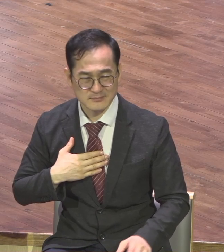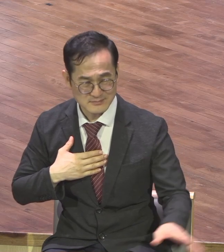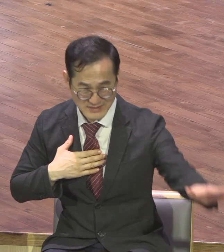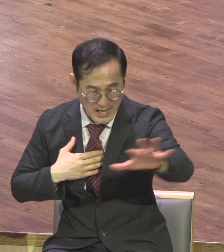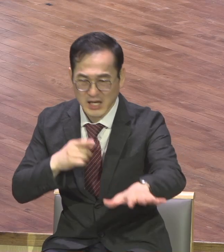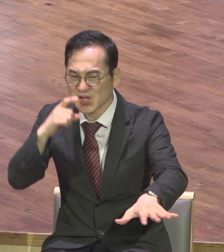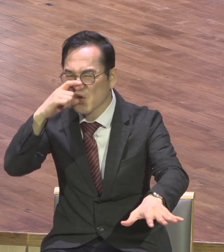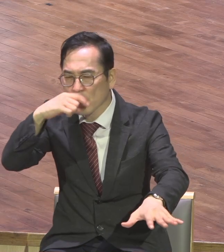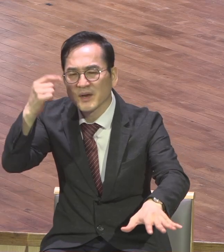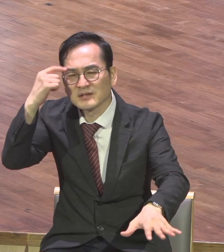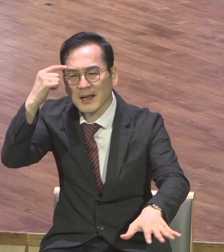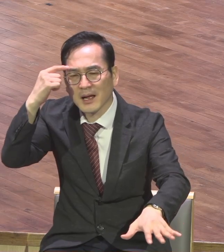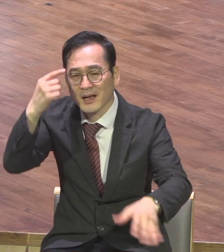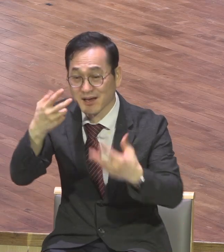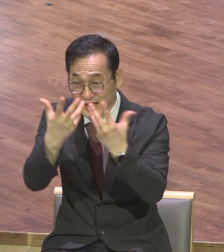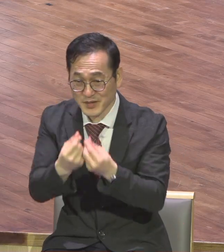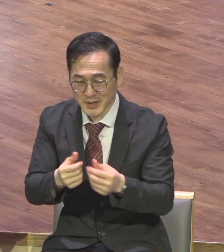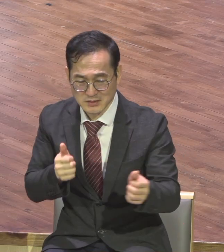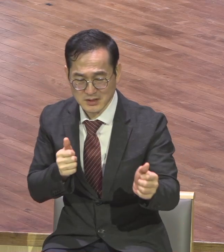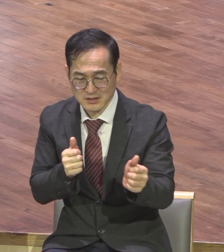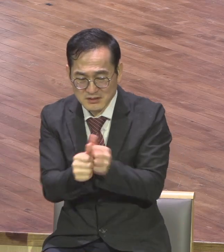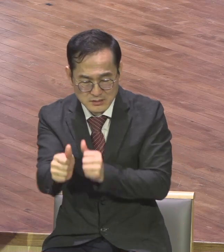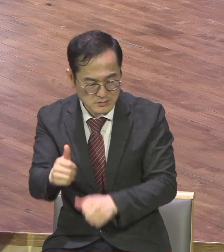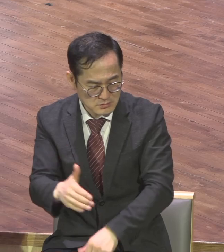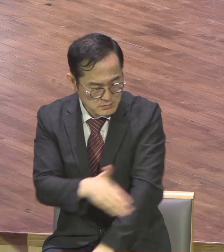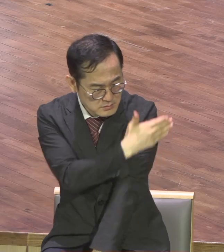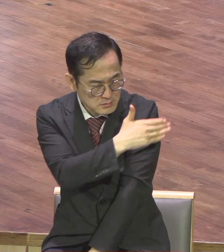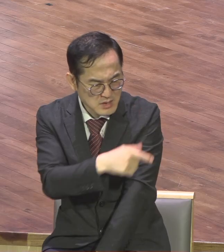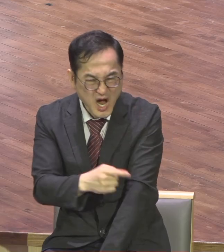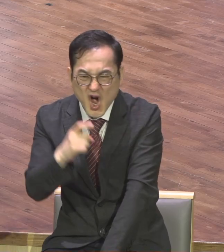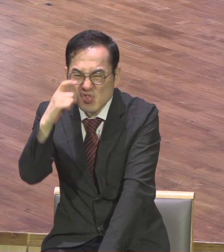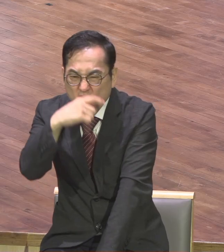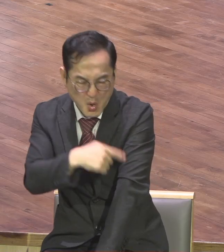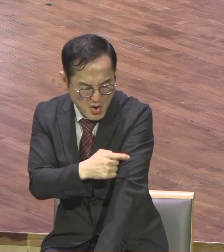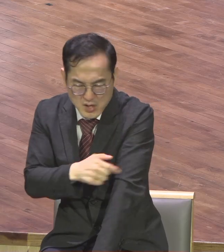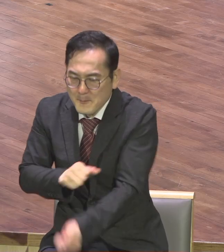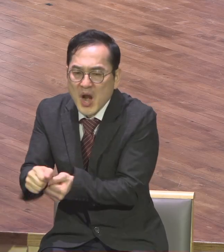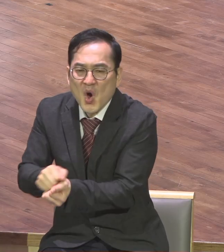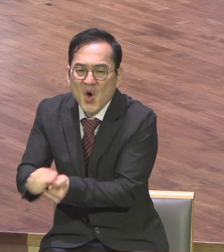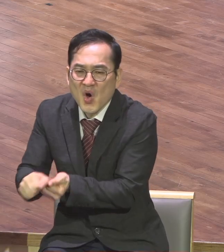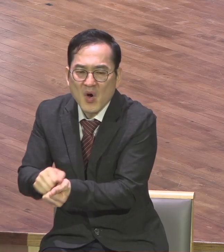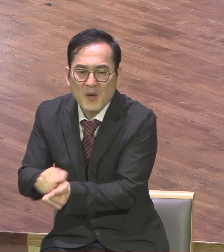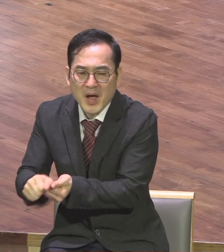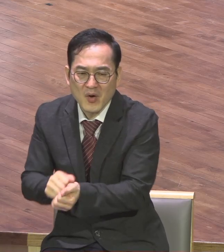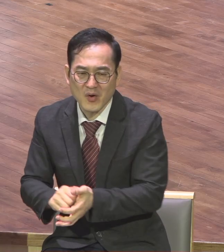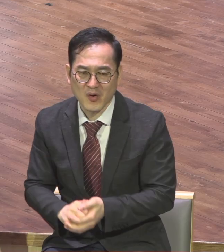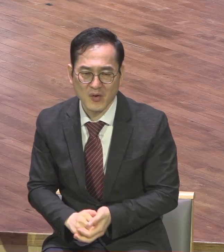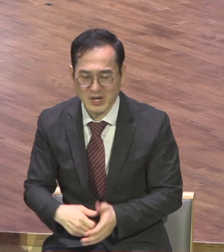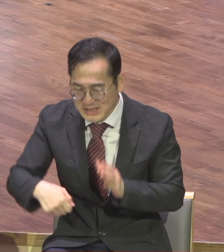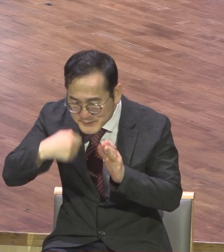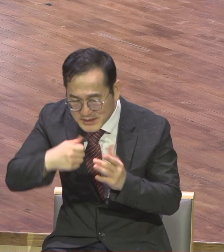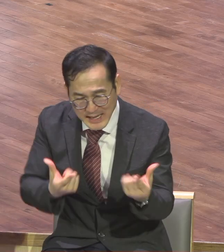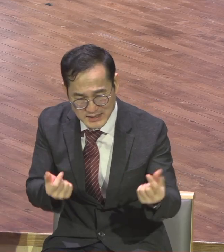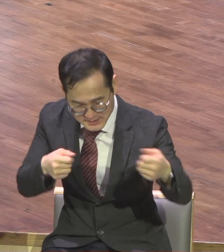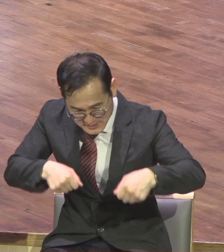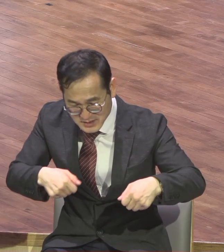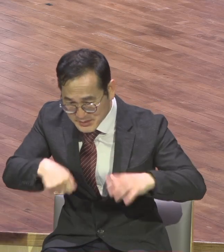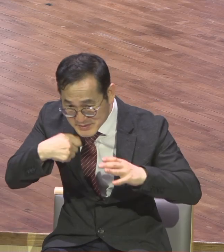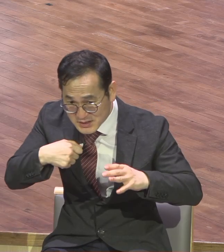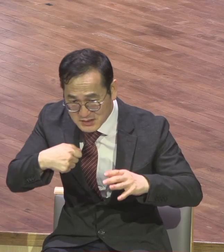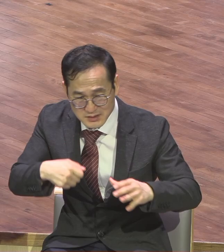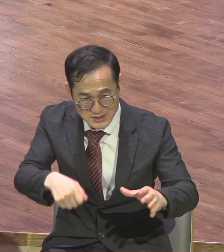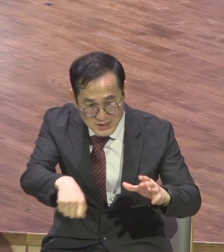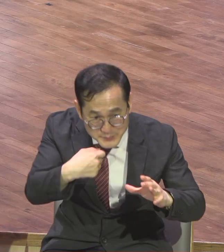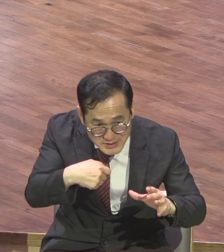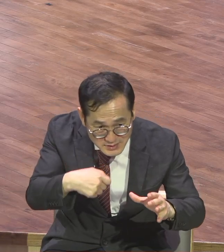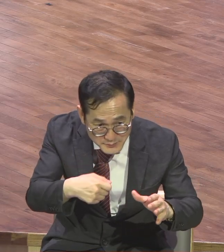더러운 이방인들이 내게 붙었다고. 이방인들 음식도 먹지 못하게 합니다. 너희들 그거 다 불결한 거야.